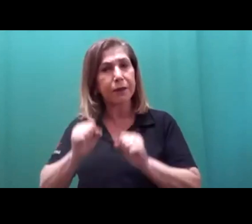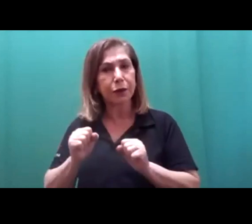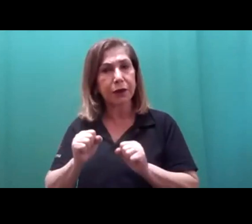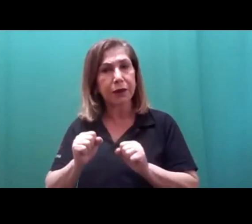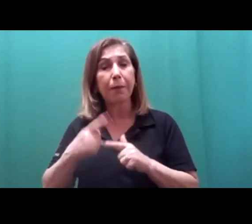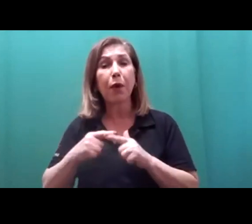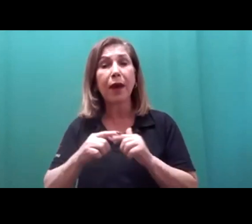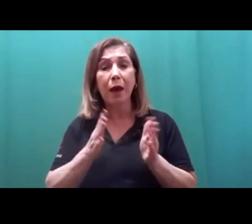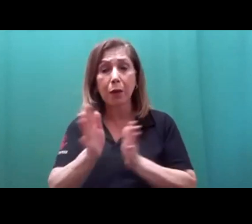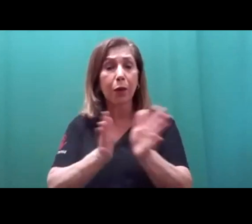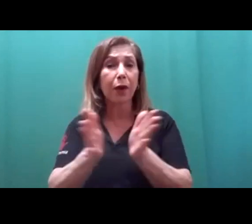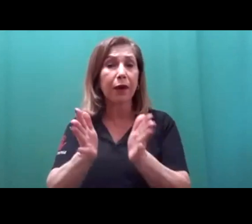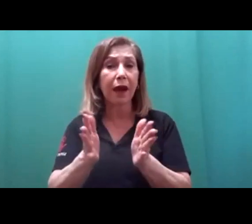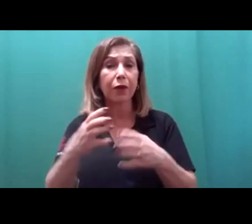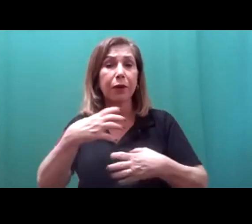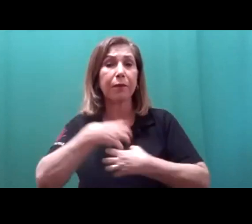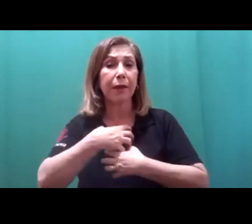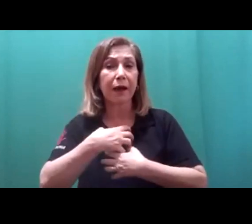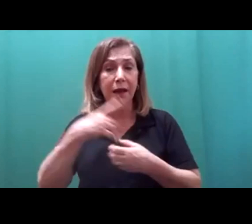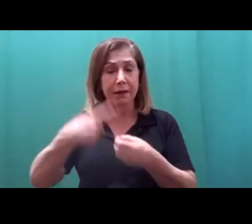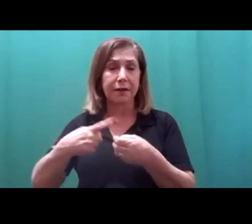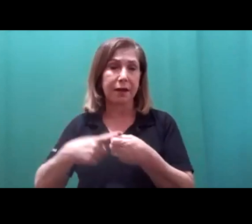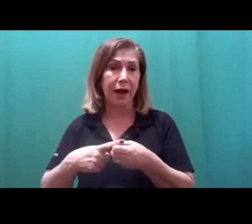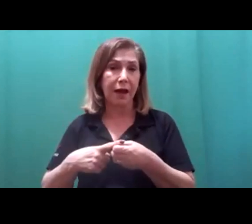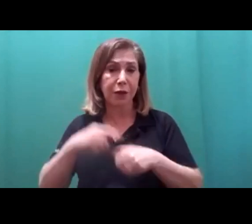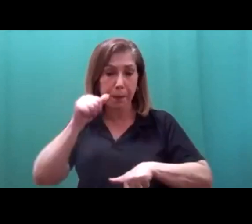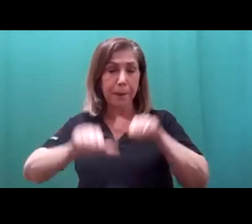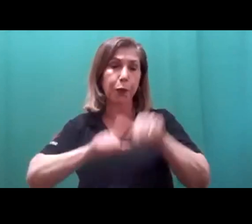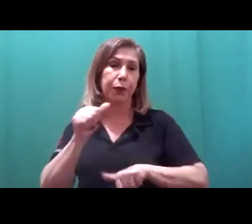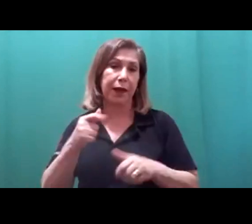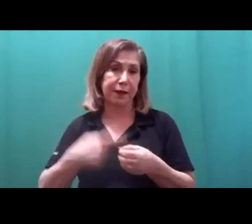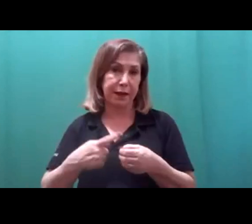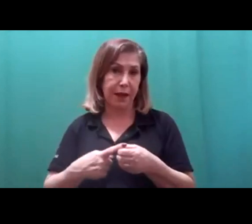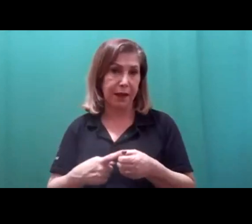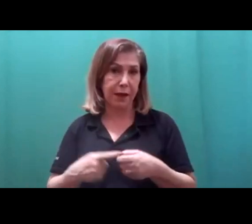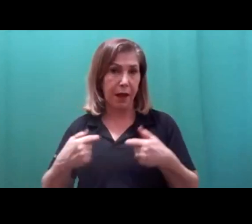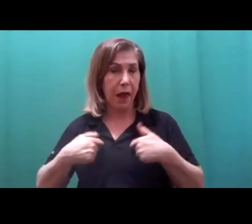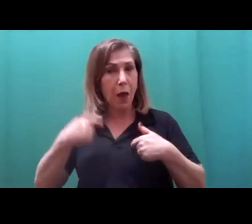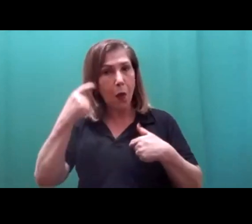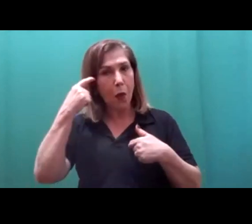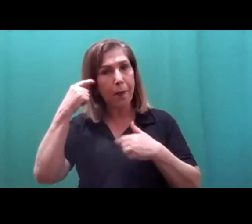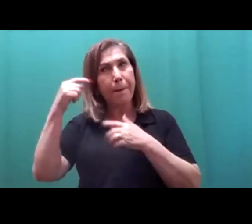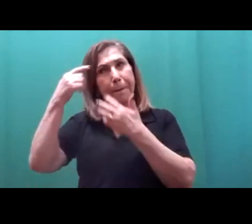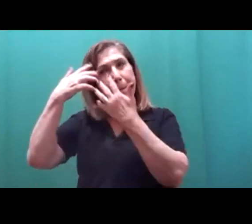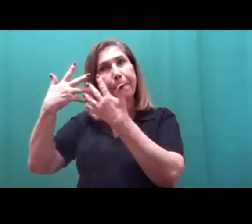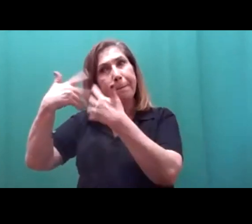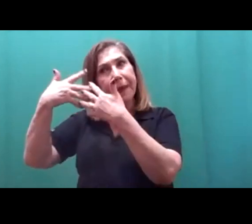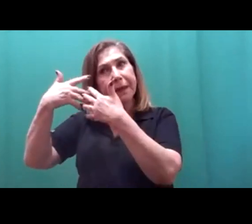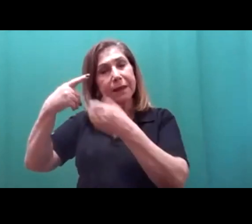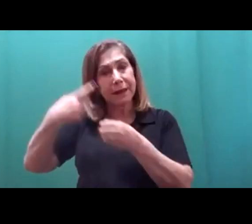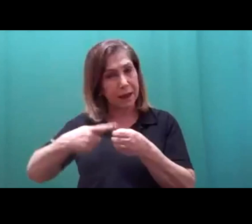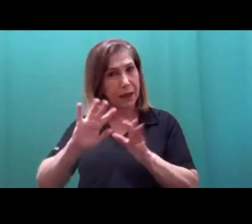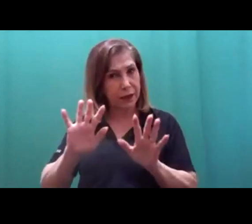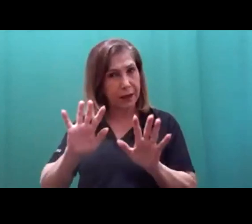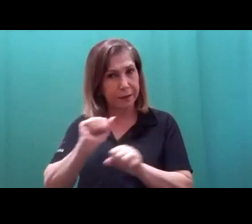para poder impactar na cidade. E aí eu estou fazendo um processo muito simples de pensar campo e cidade, né?